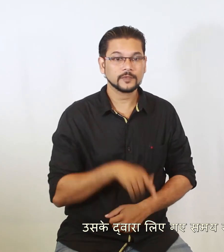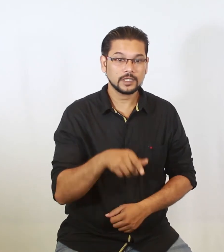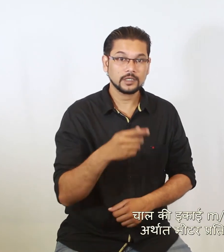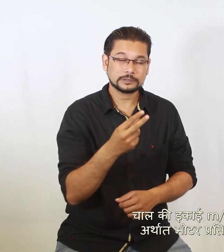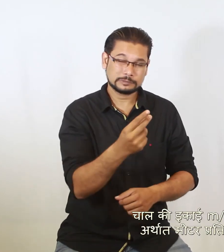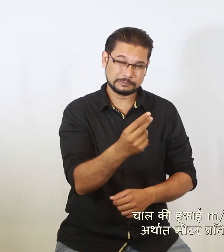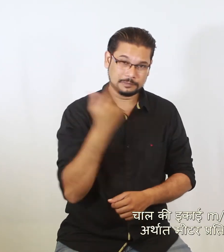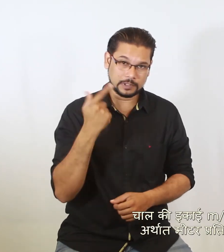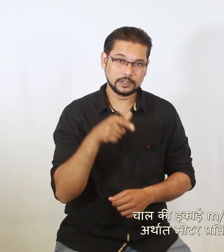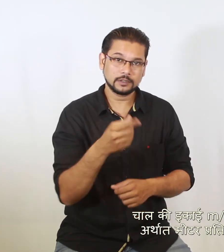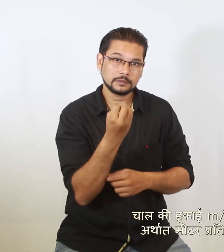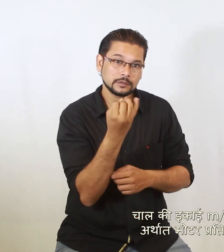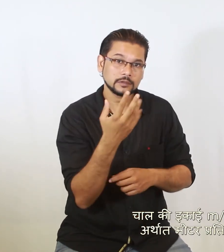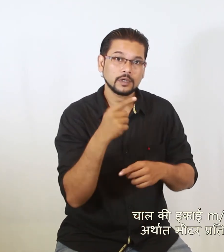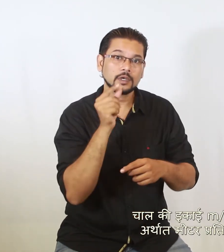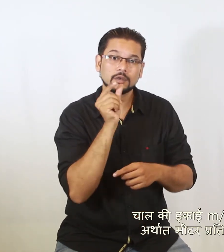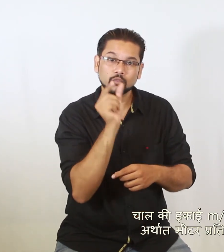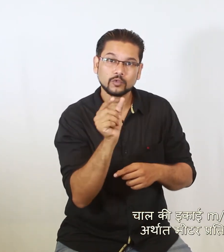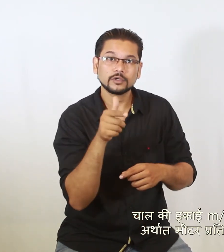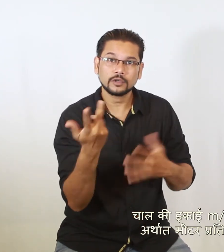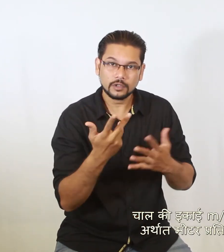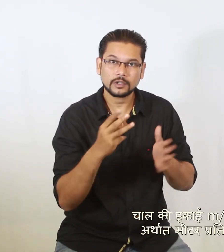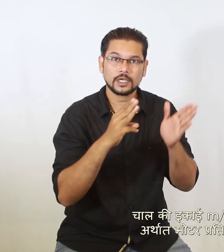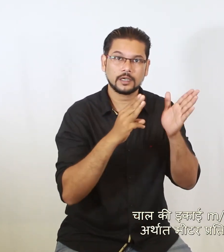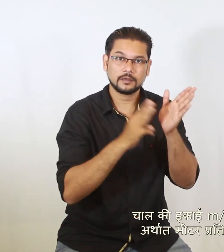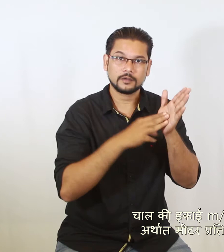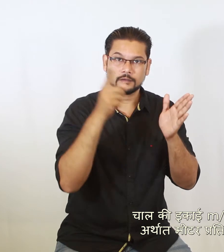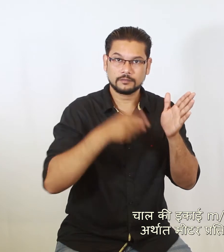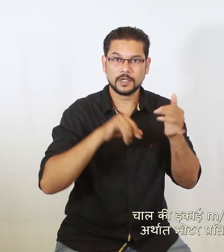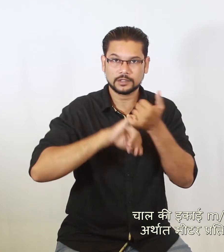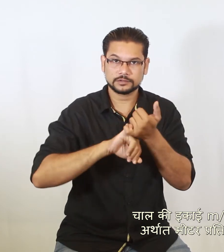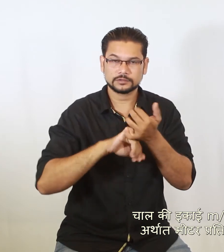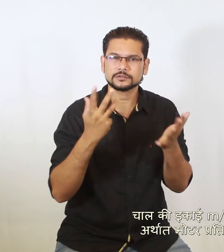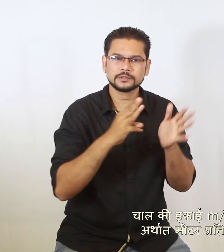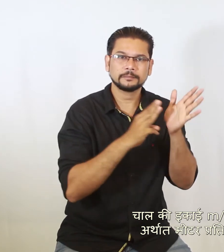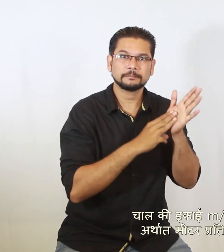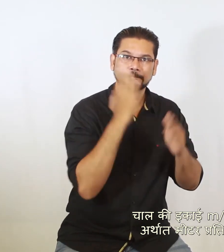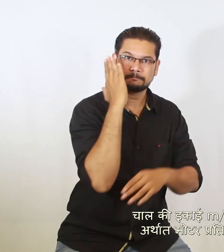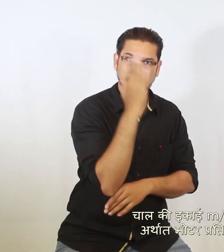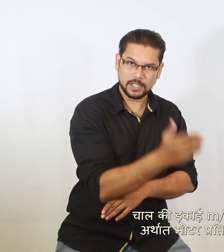चाल की इकाई M by S होती है अर्थात मीटर प्रति सेकंड